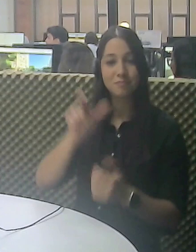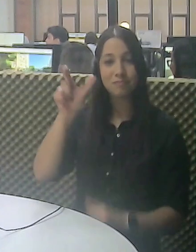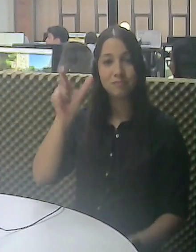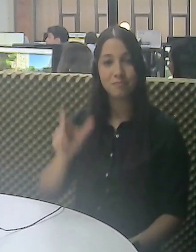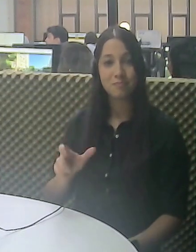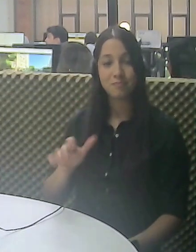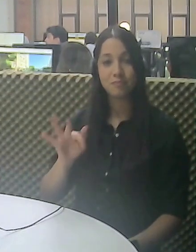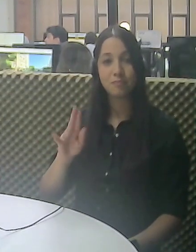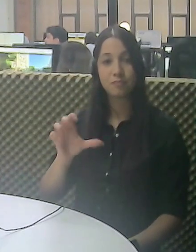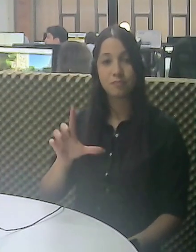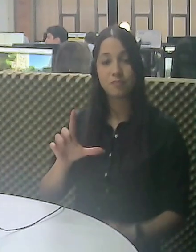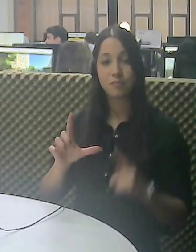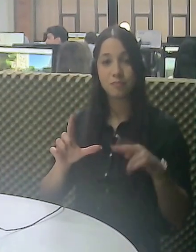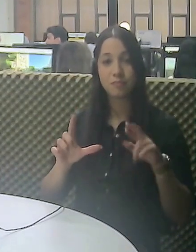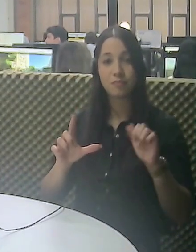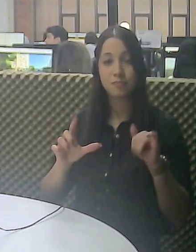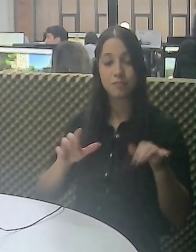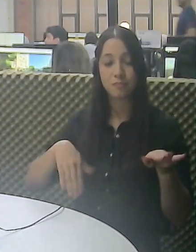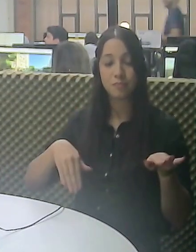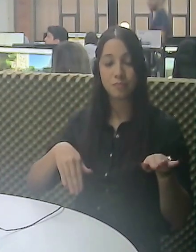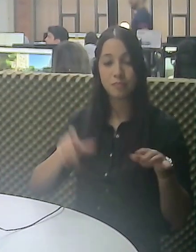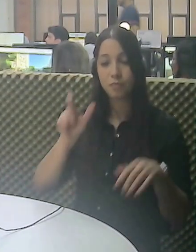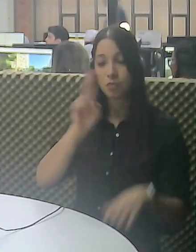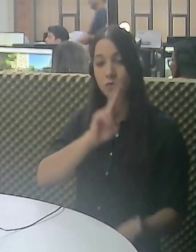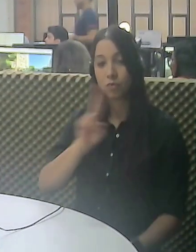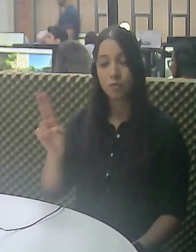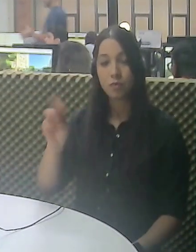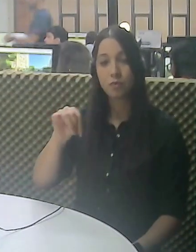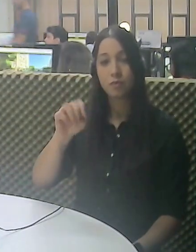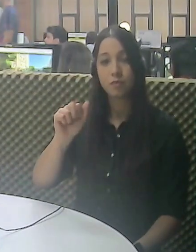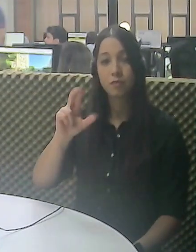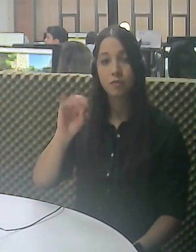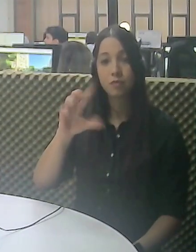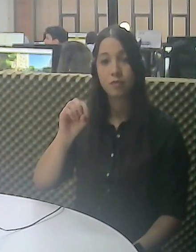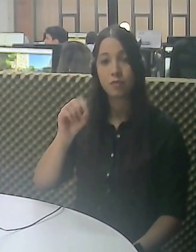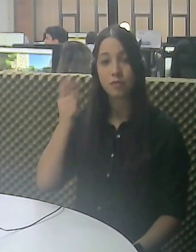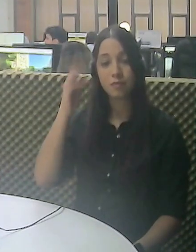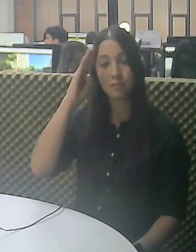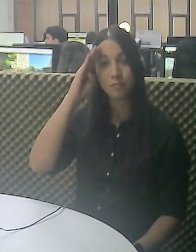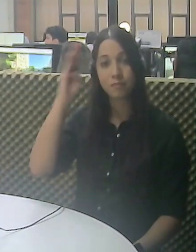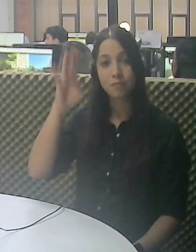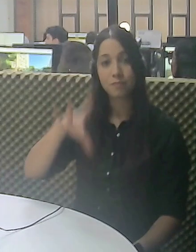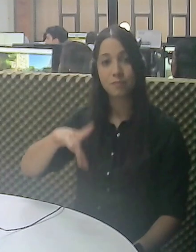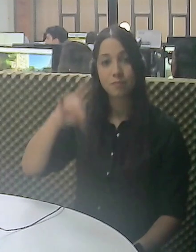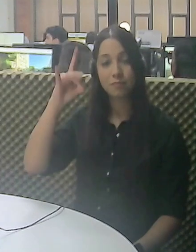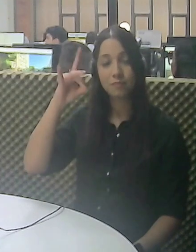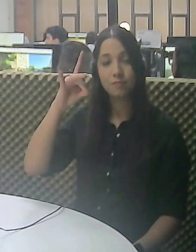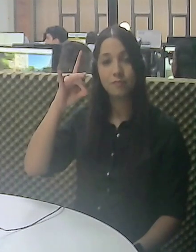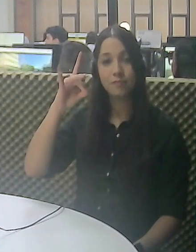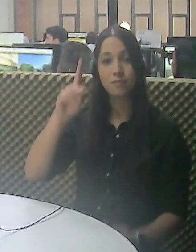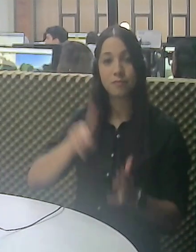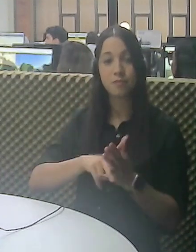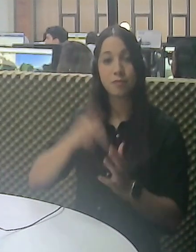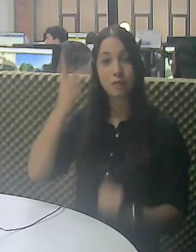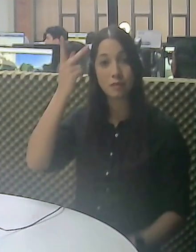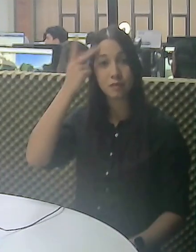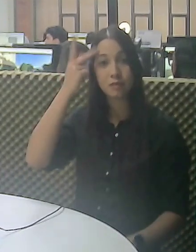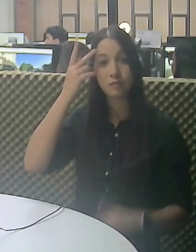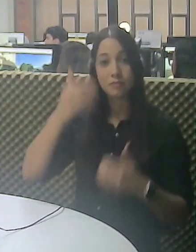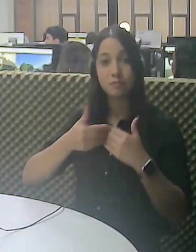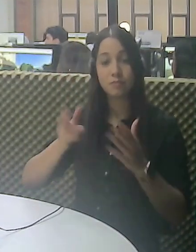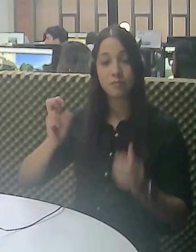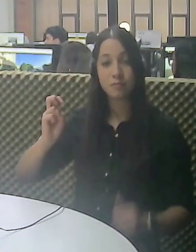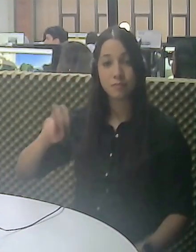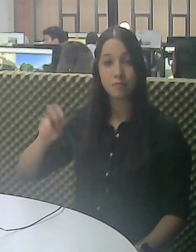equipe Futel Praia Clube, Marco Túlio Silva. Ele foi um dos principais destaques na primeira etapa do Circuito Paulista Open de